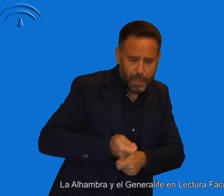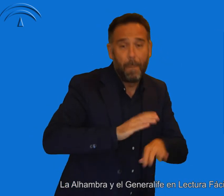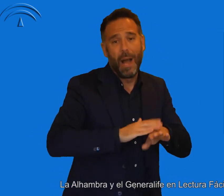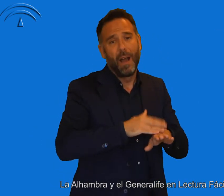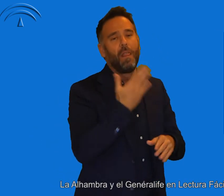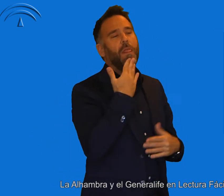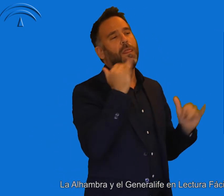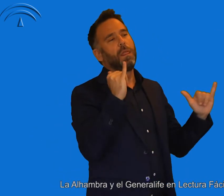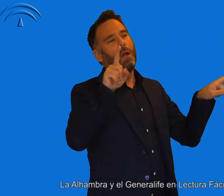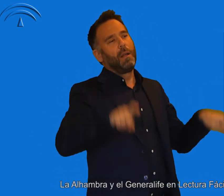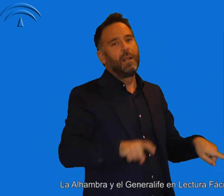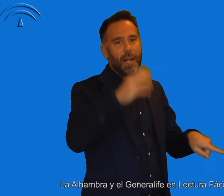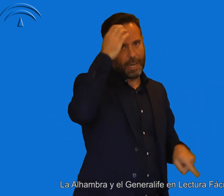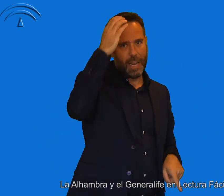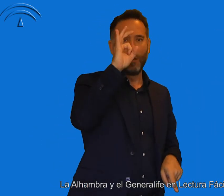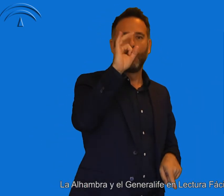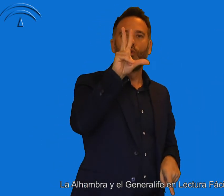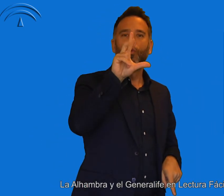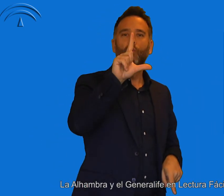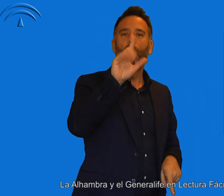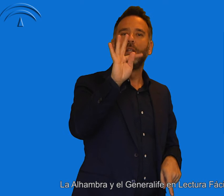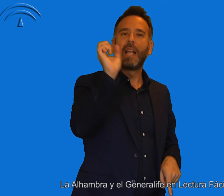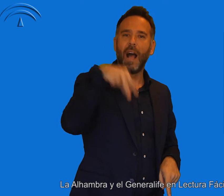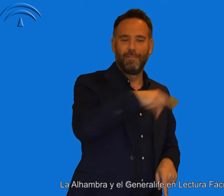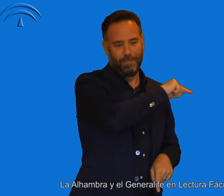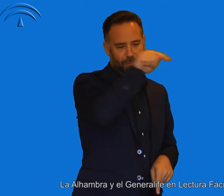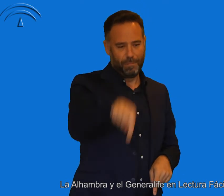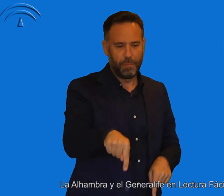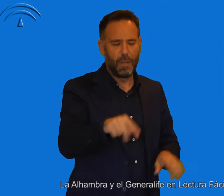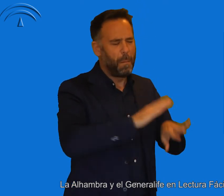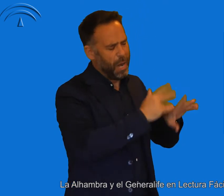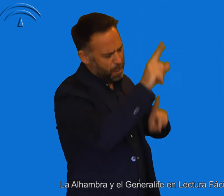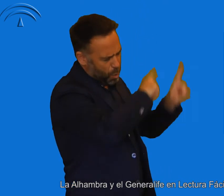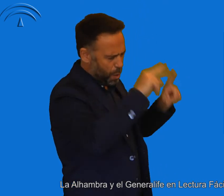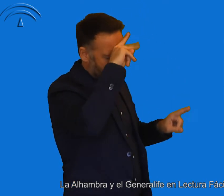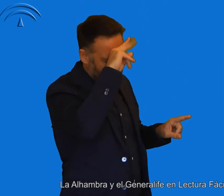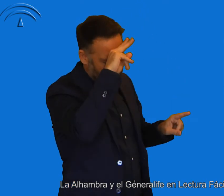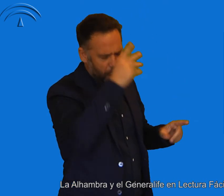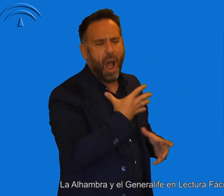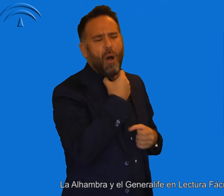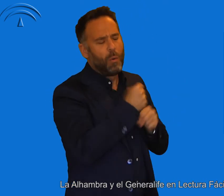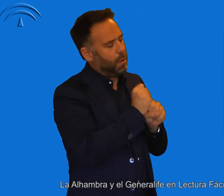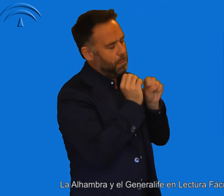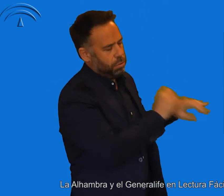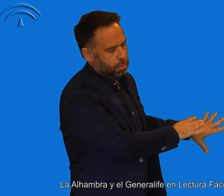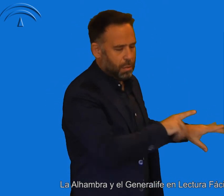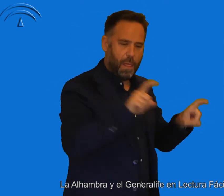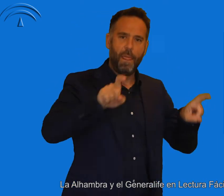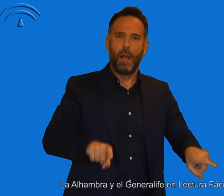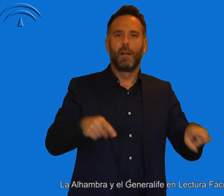recreo del sultán. Aquí pasaba temporada de descanso y se alejaba de las preocupaciones. El Generalife está fuera